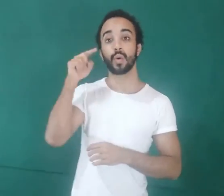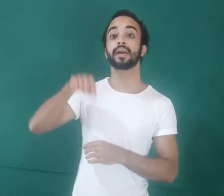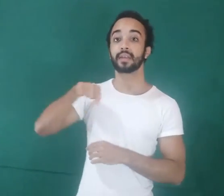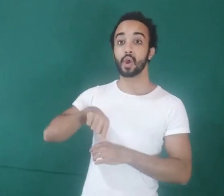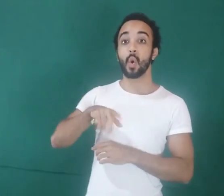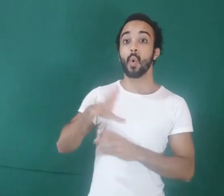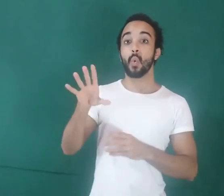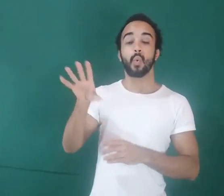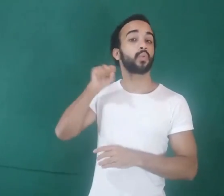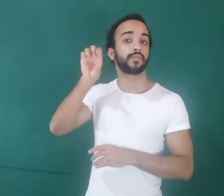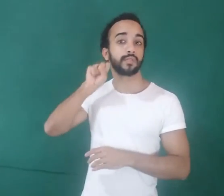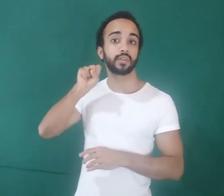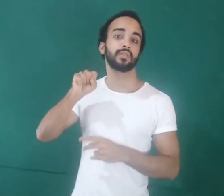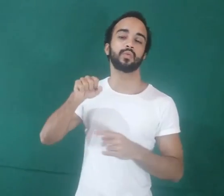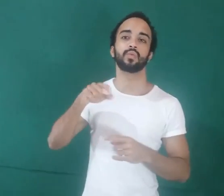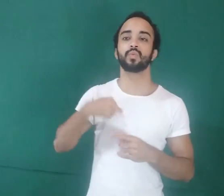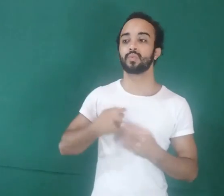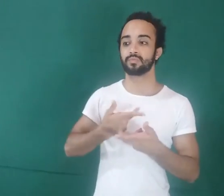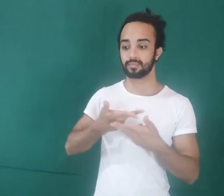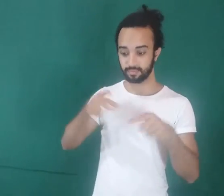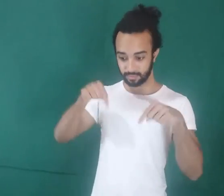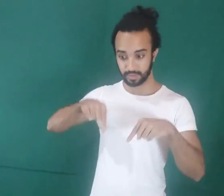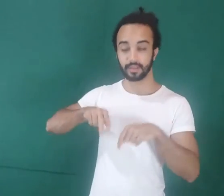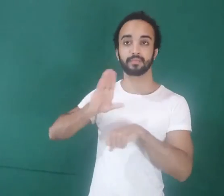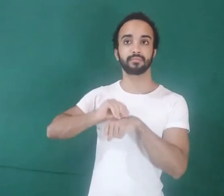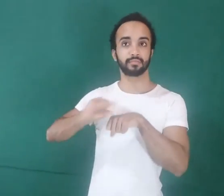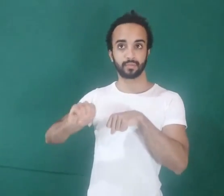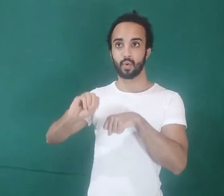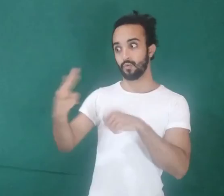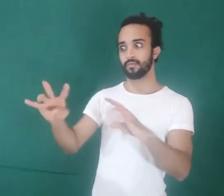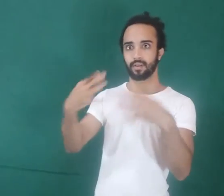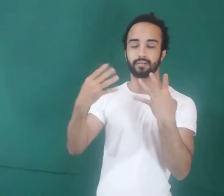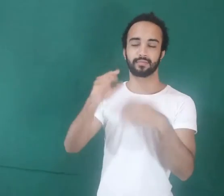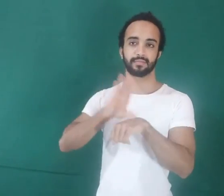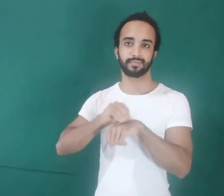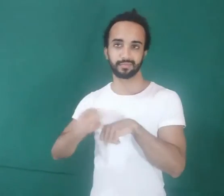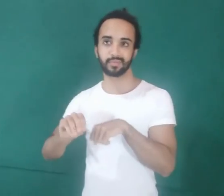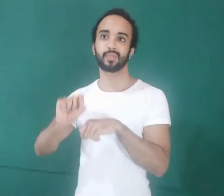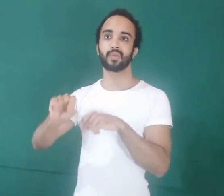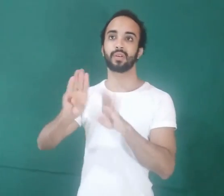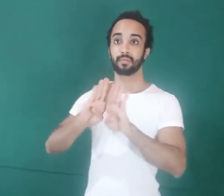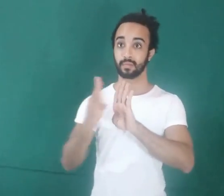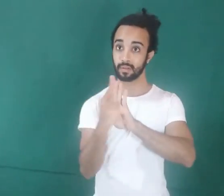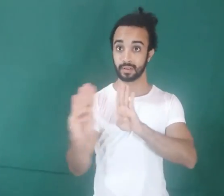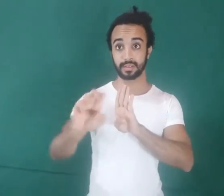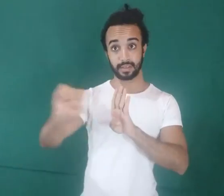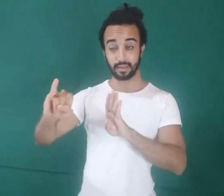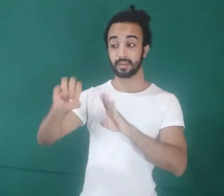esse produto, esse subproduto, essa coisa que é o Bote Salva-Vidas, e for da educação, porque a gente ainda não tem